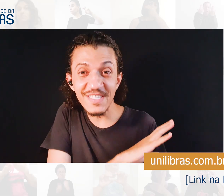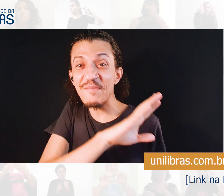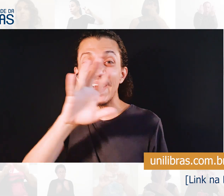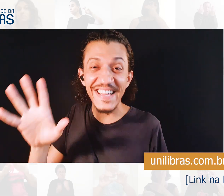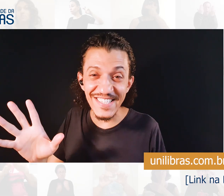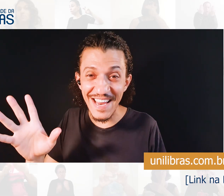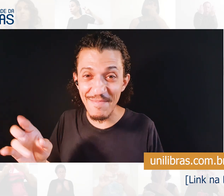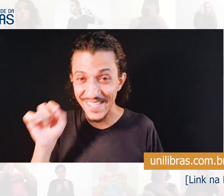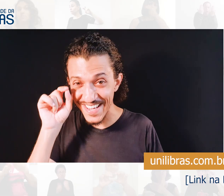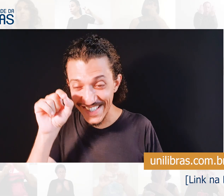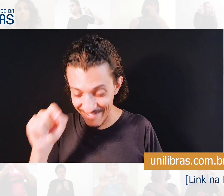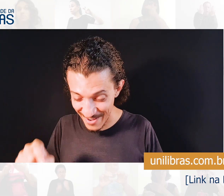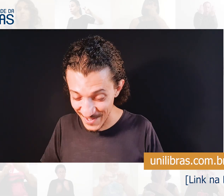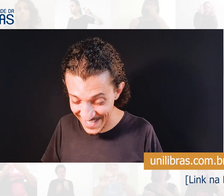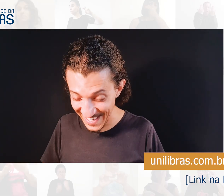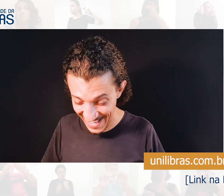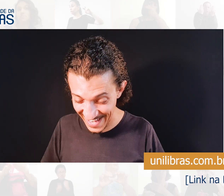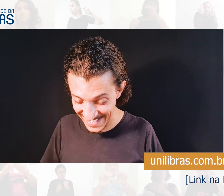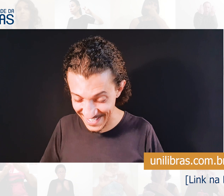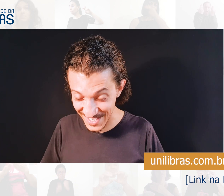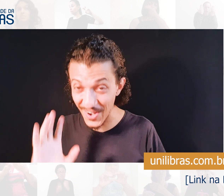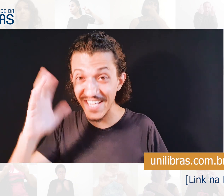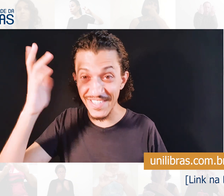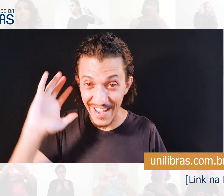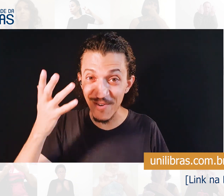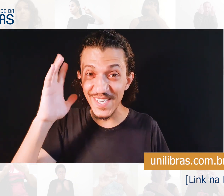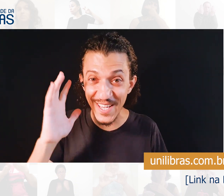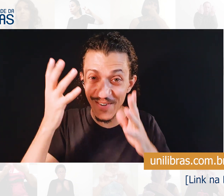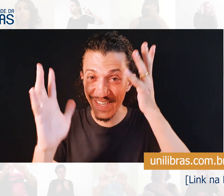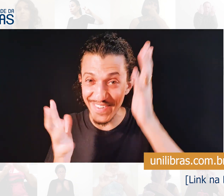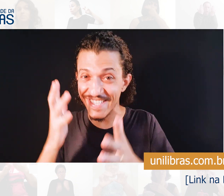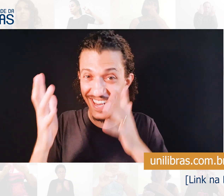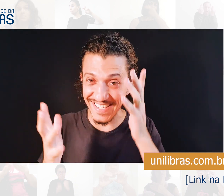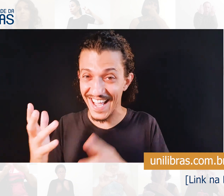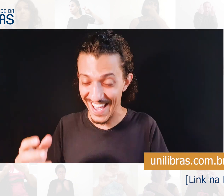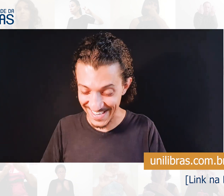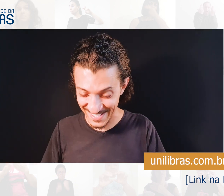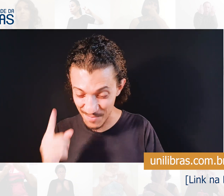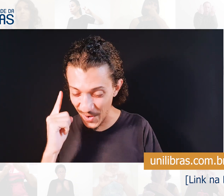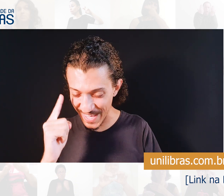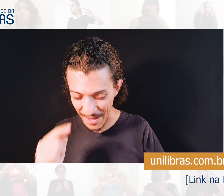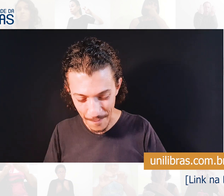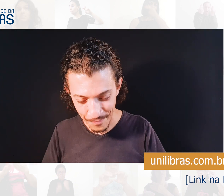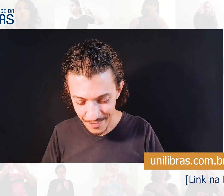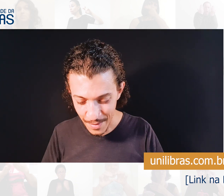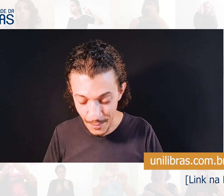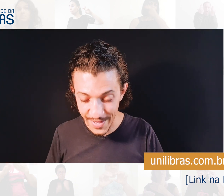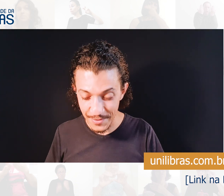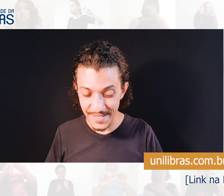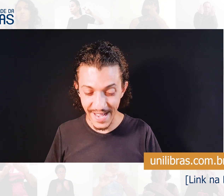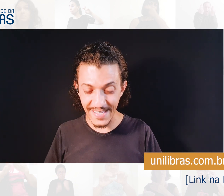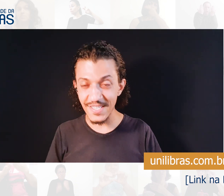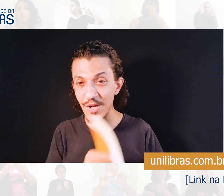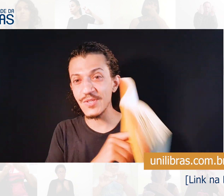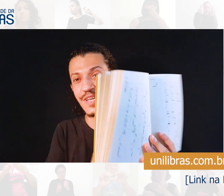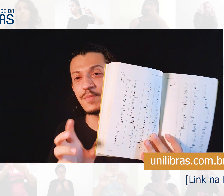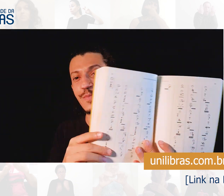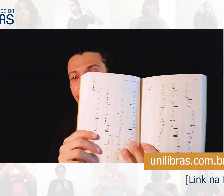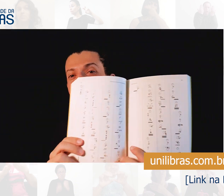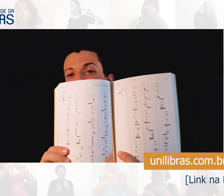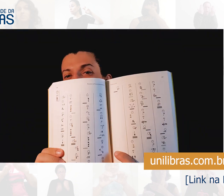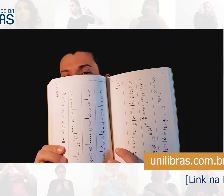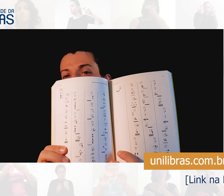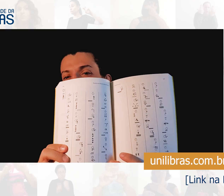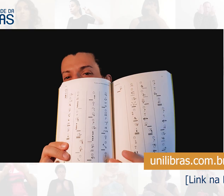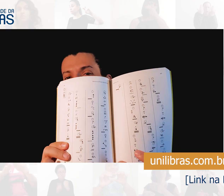mesmo que você não saiba nada de Libras, você vai conseguir ler essas histórias e vai conseguir, inclusive, sinalizar elas. Por quê? Porque os sinais que nós usamos